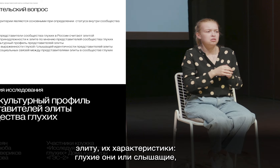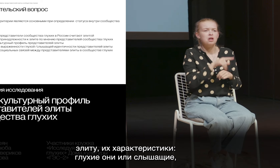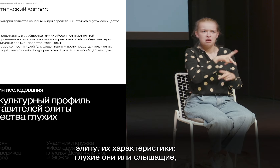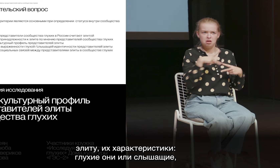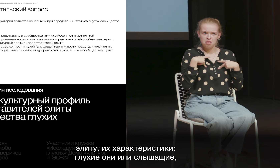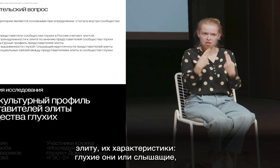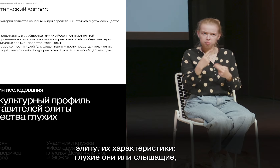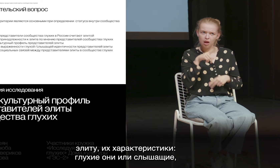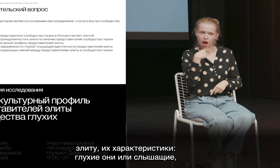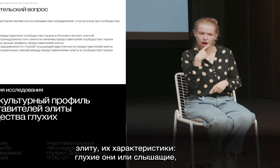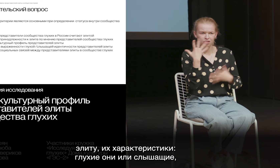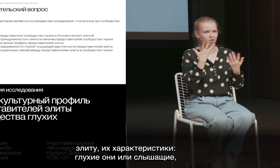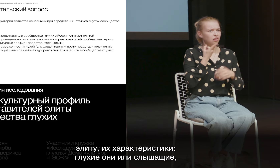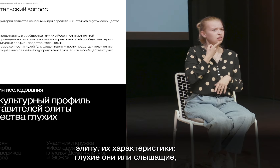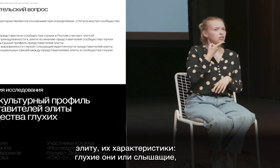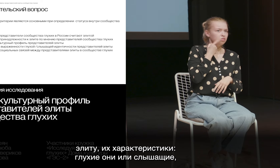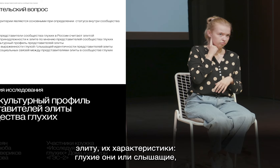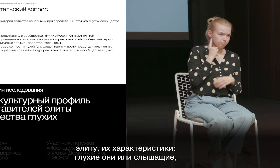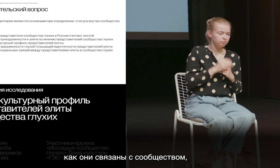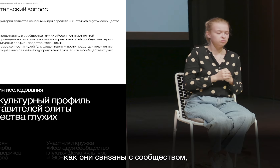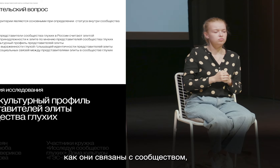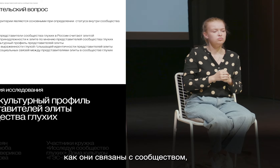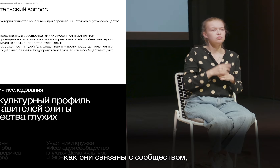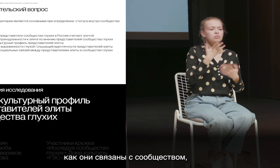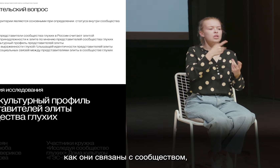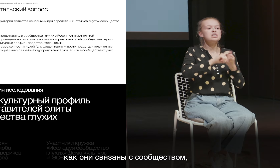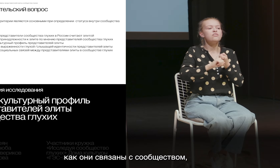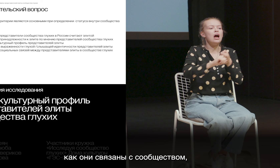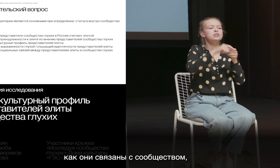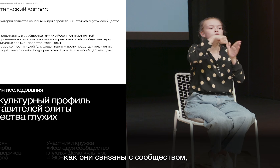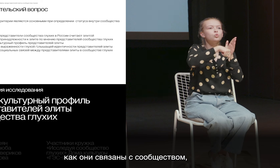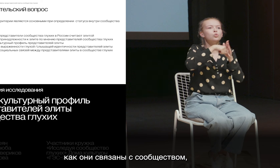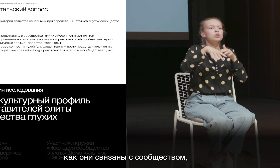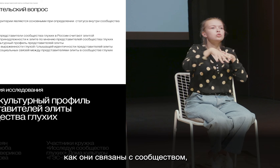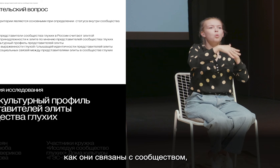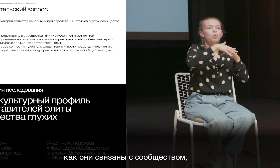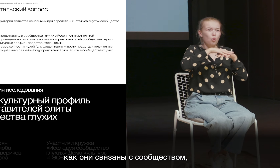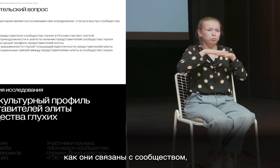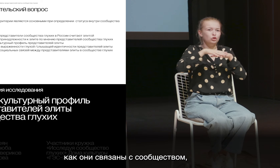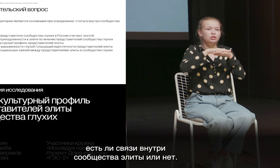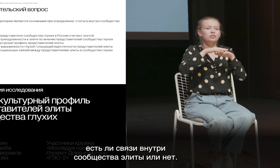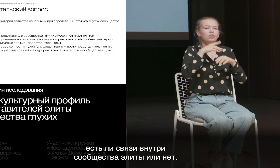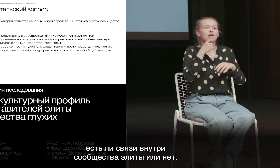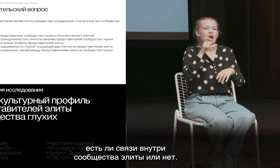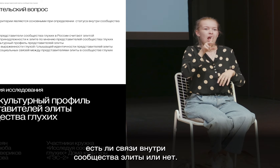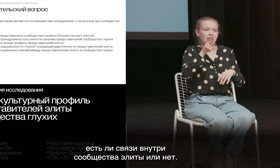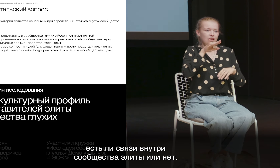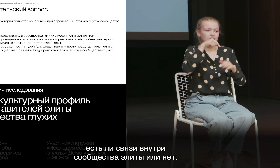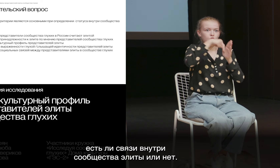как их характеристики, глухие они или слабослышащие, как они связаны с сообществом,